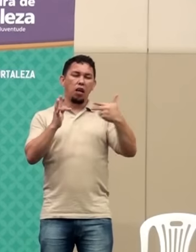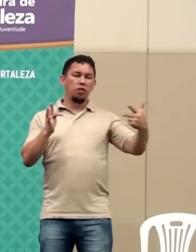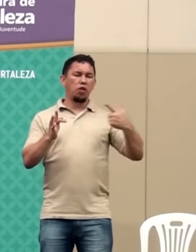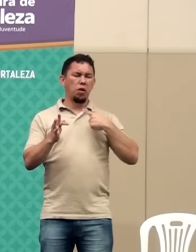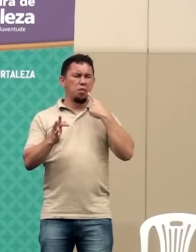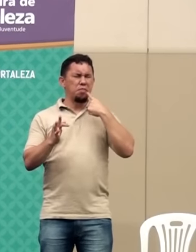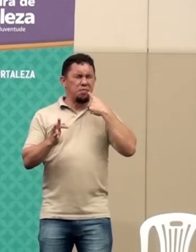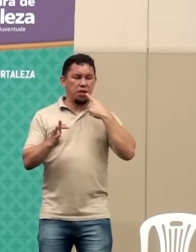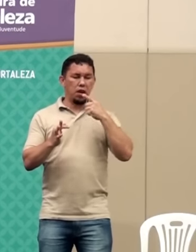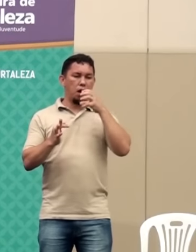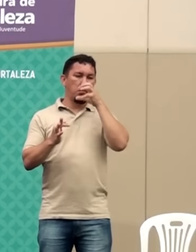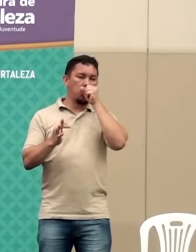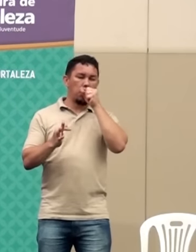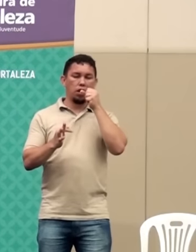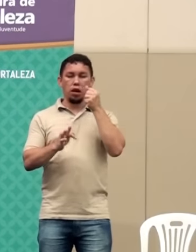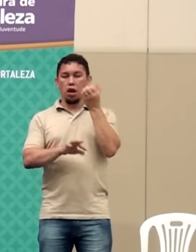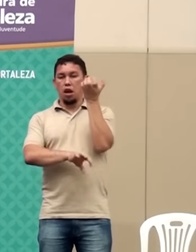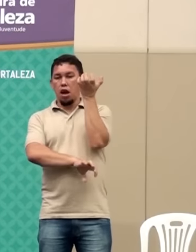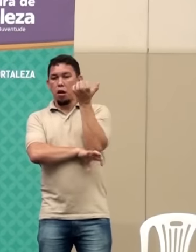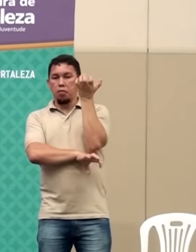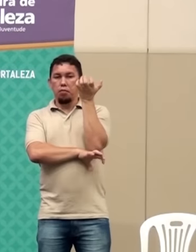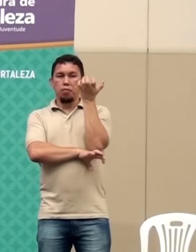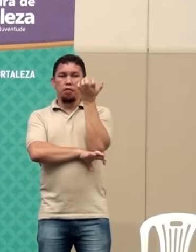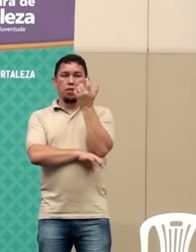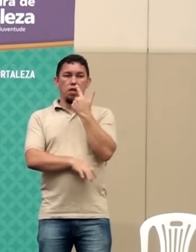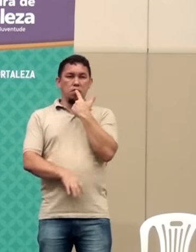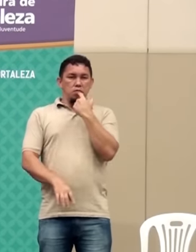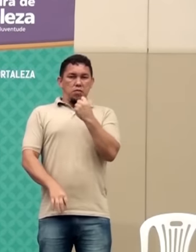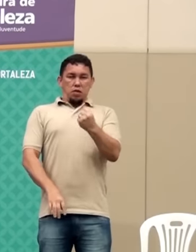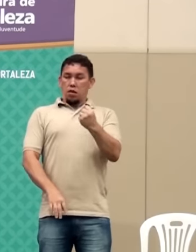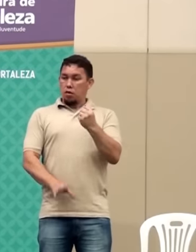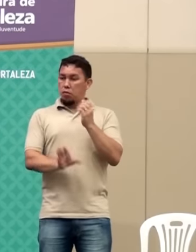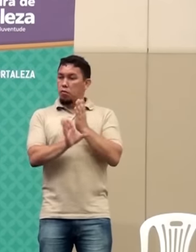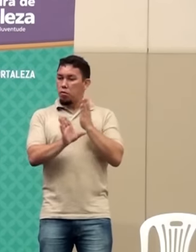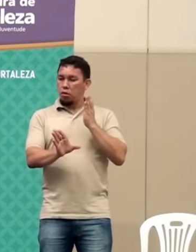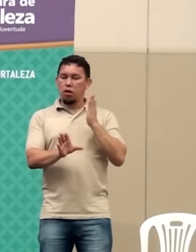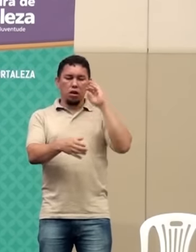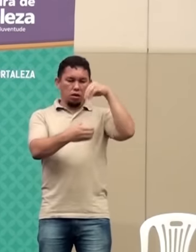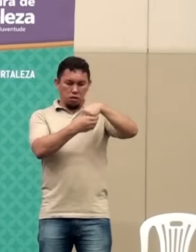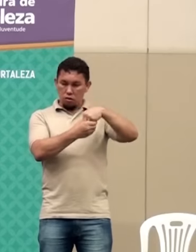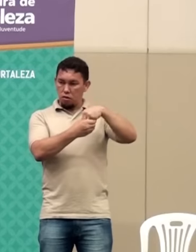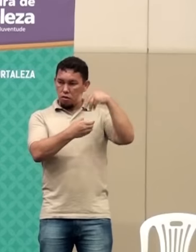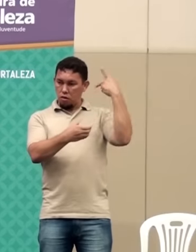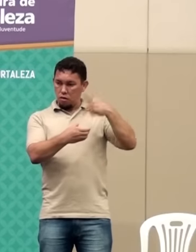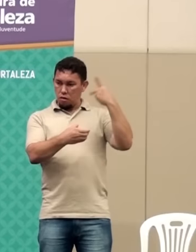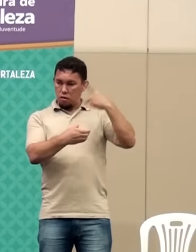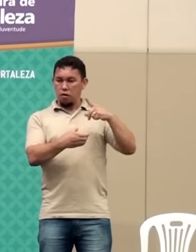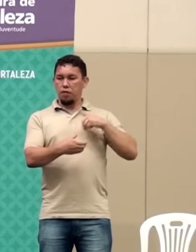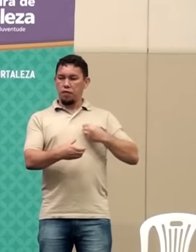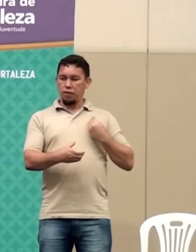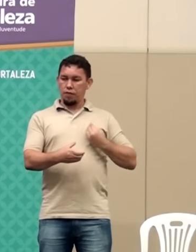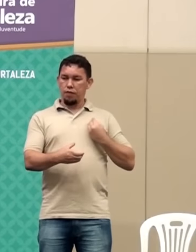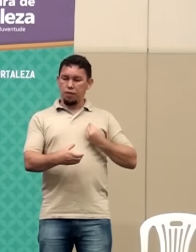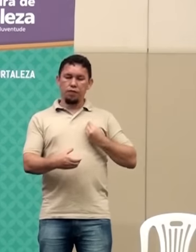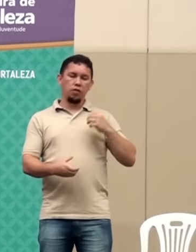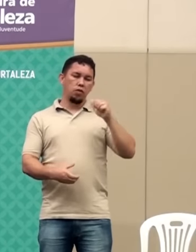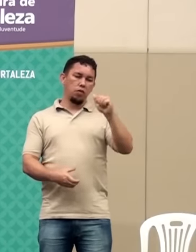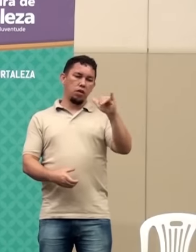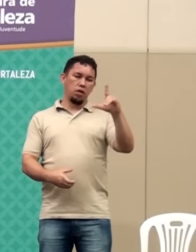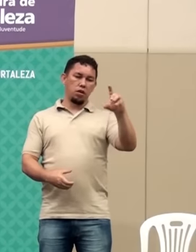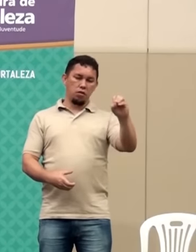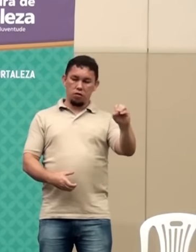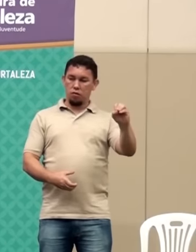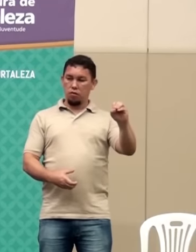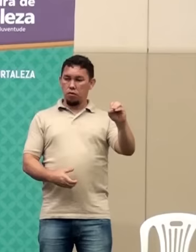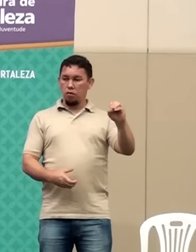limão, laranja, abacaxi, têm sabor azedo. Por quê? Porque nessas frutas cítricas está presente um ácido, que